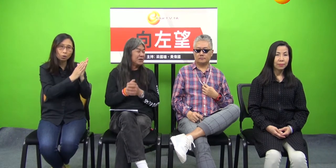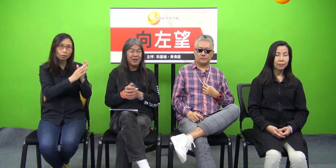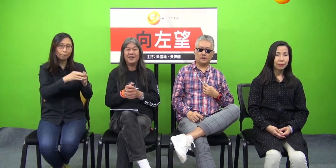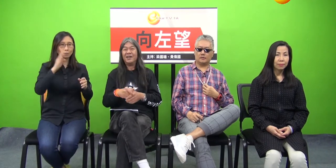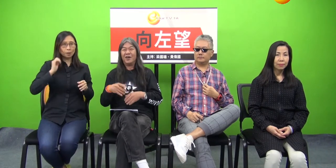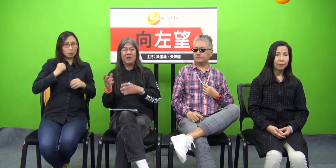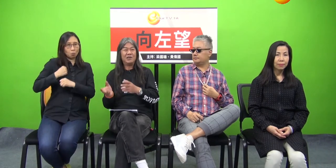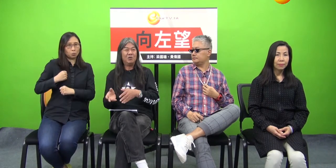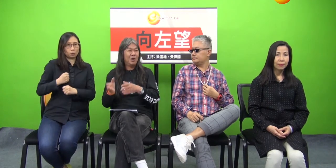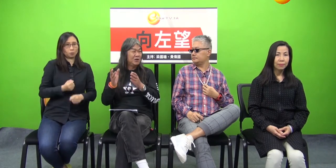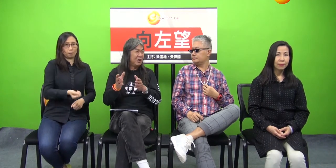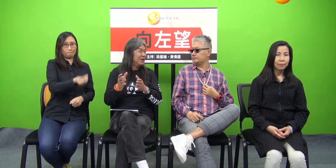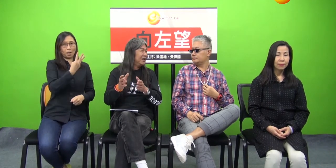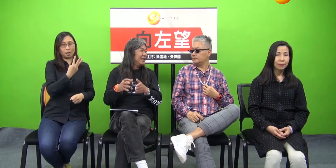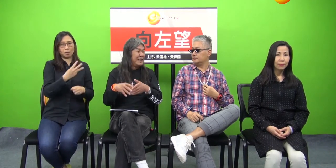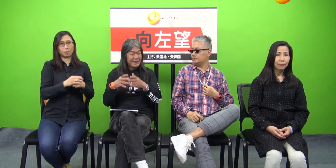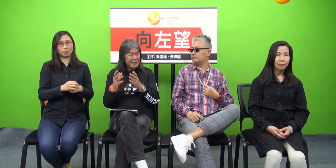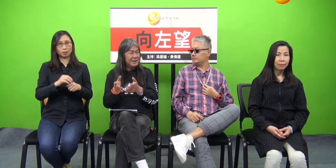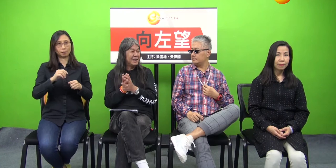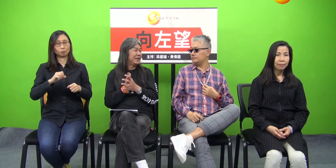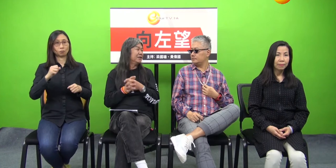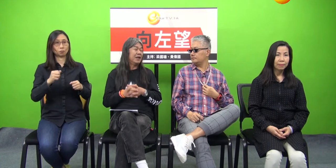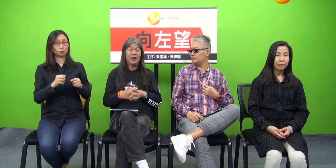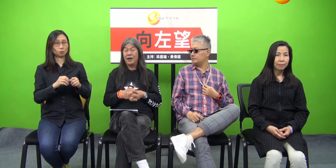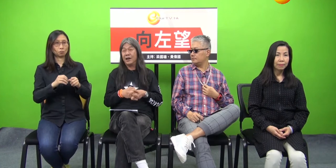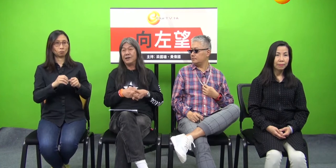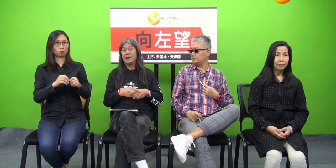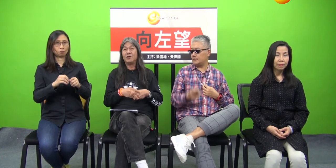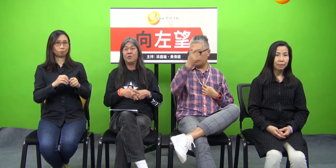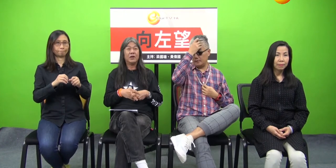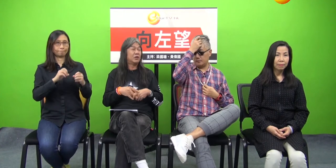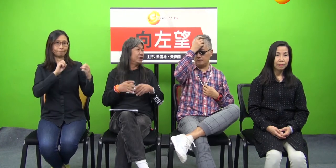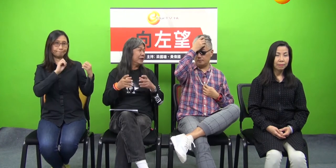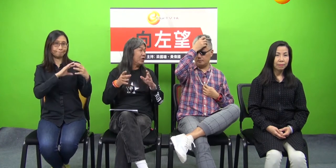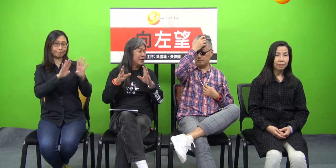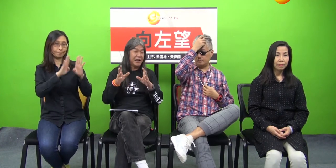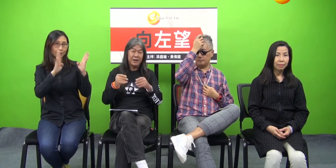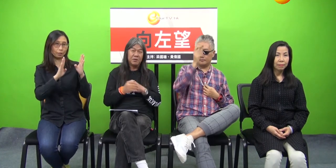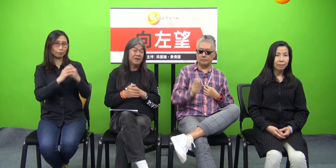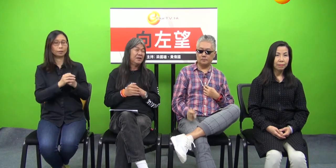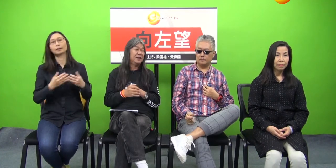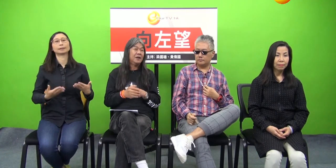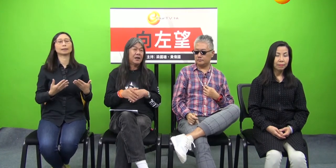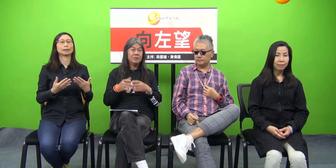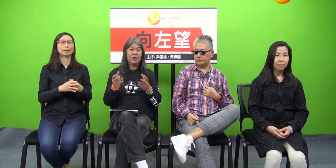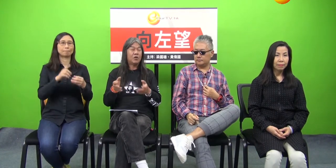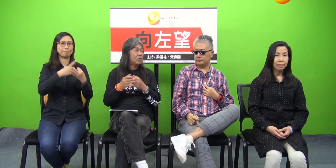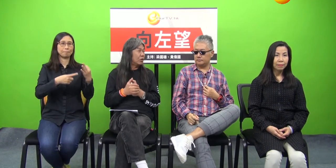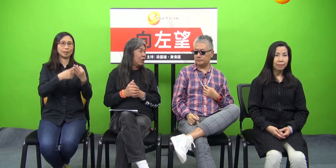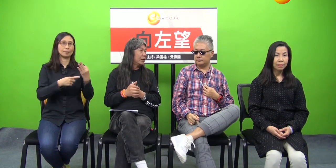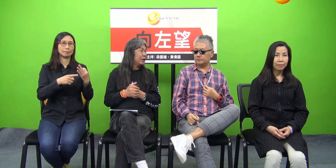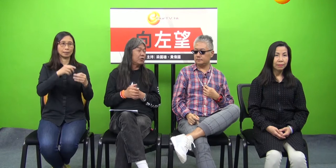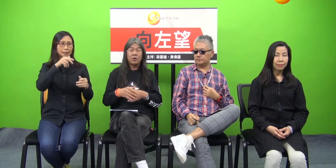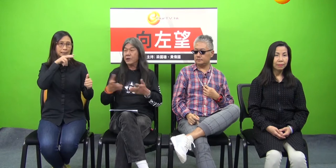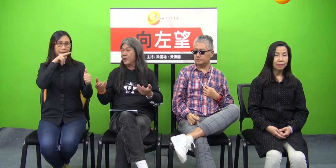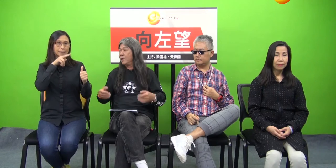嘅時候咧，佢又召開咗另一次嘅政治協商會，呢、這個所謂而家講嘅政協啦。咁就有一個共同綱